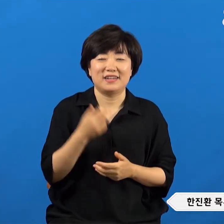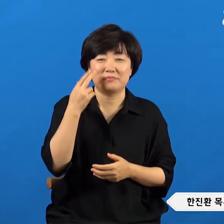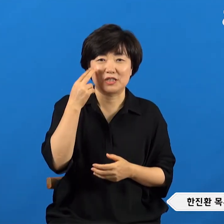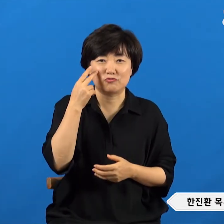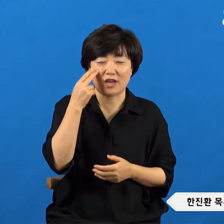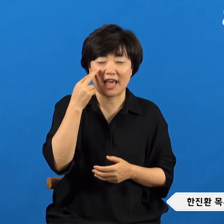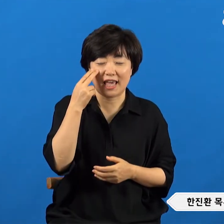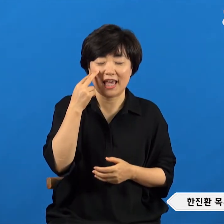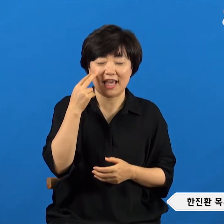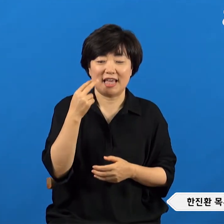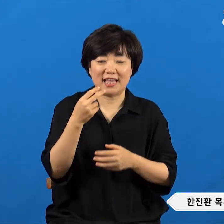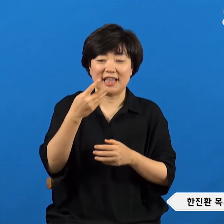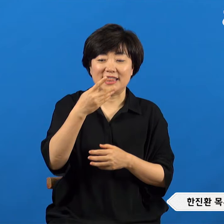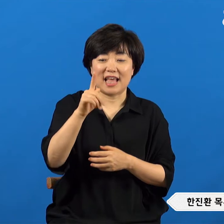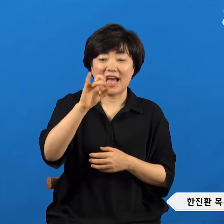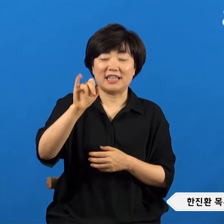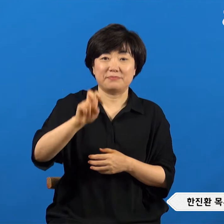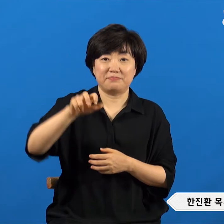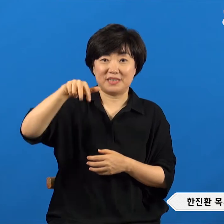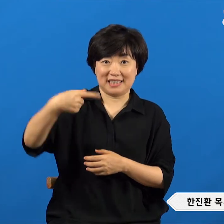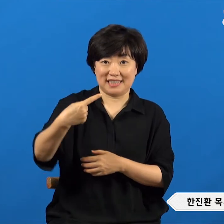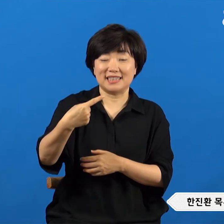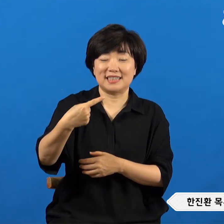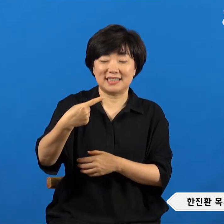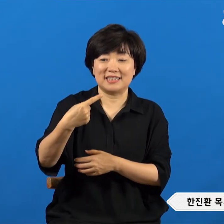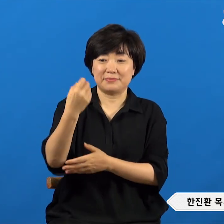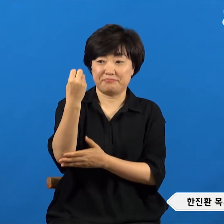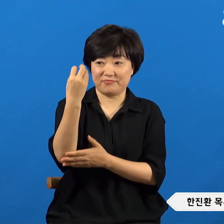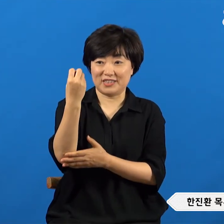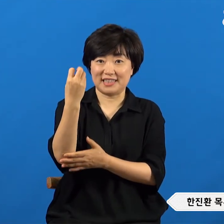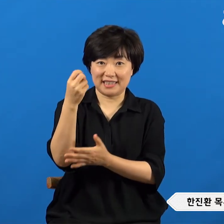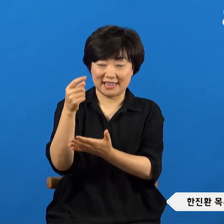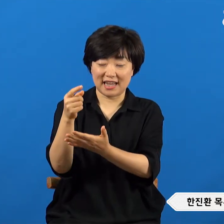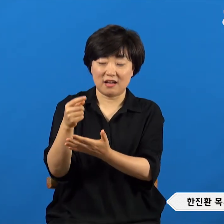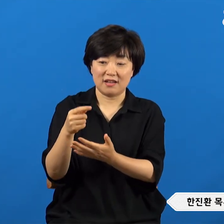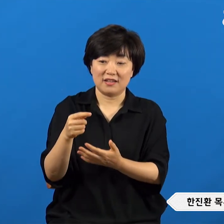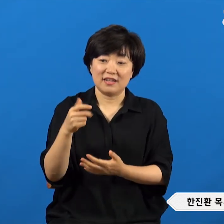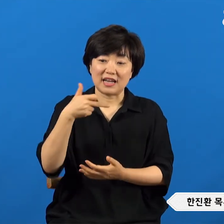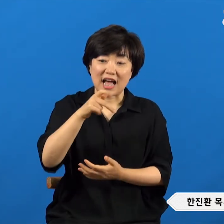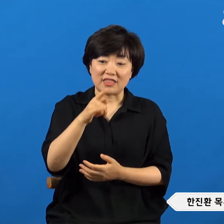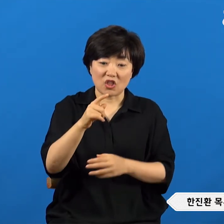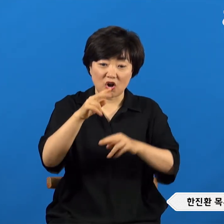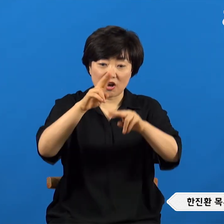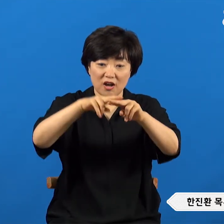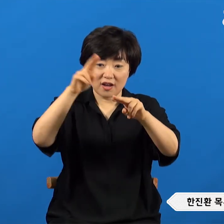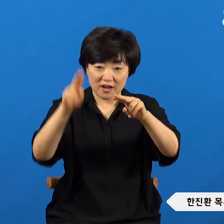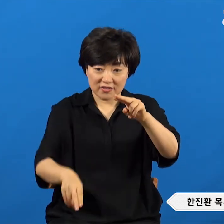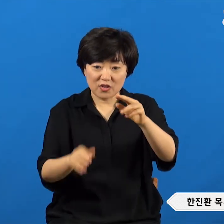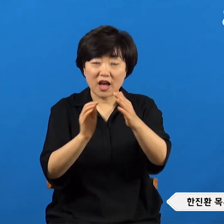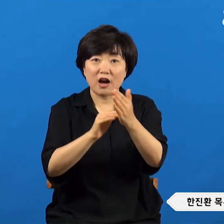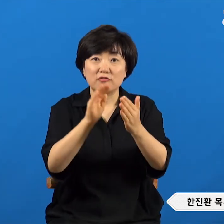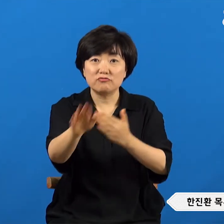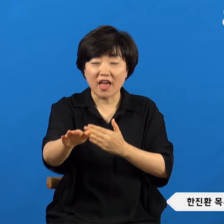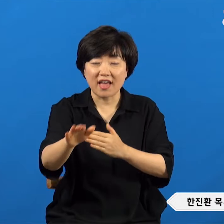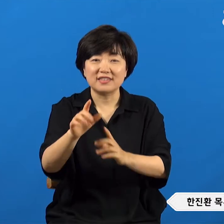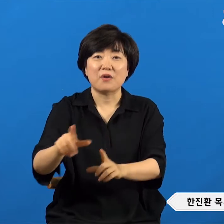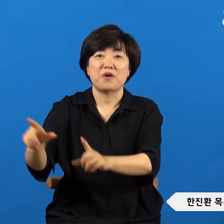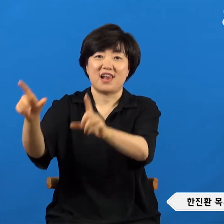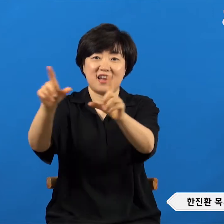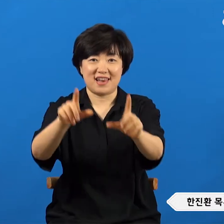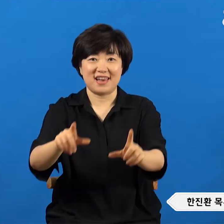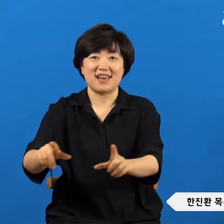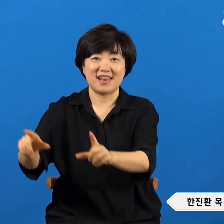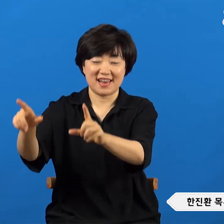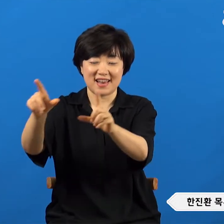미국의 타임즈가 카터 대통령의 은퇴 후의 활동을 소개하는 그런 기사를 실었는데 그